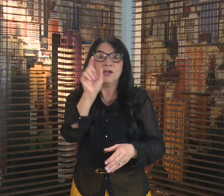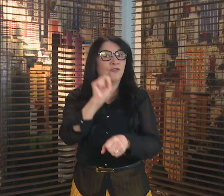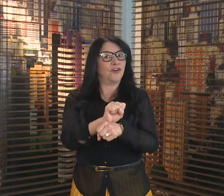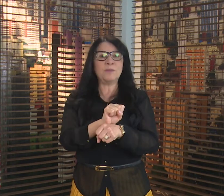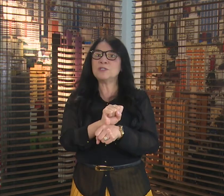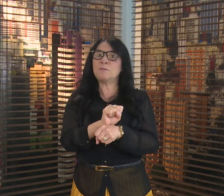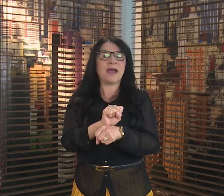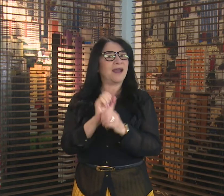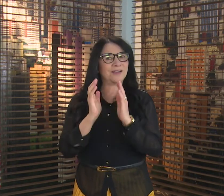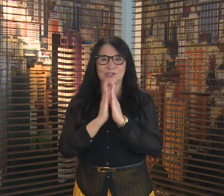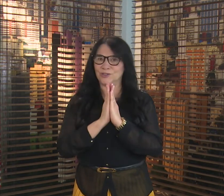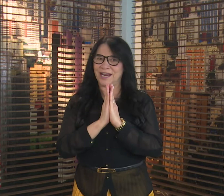não vamos parar de orar.